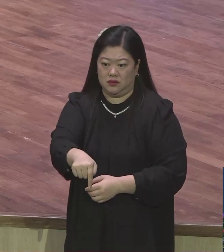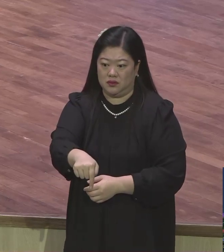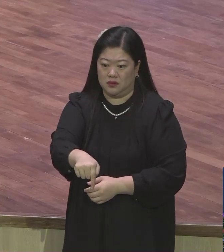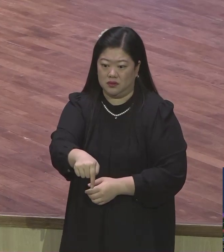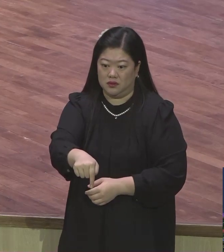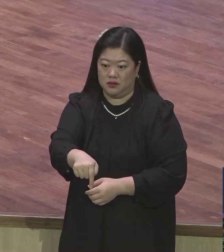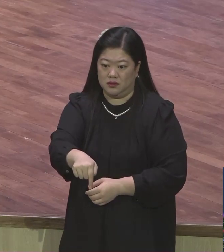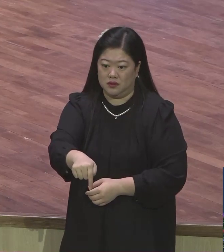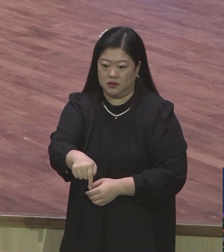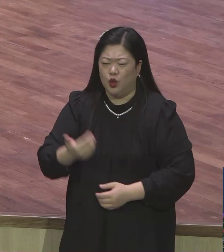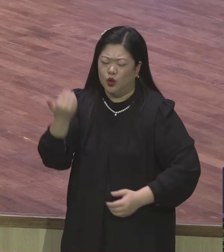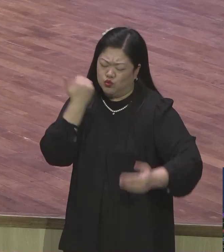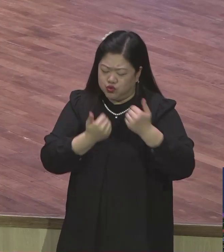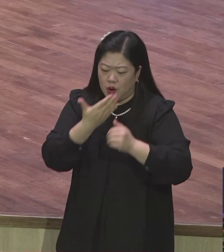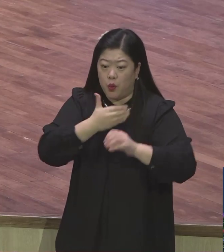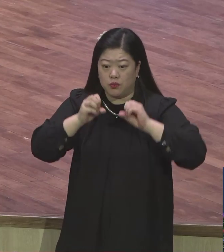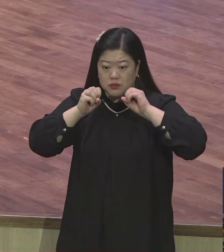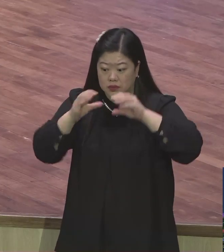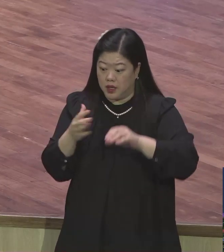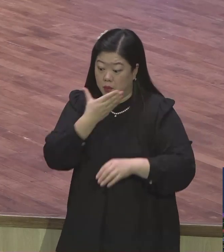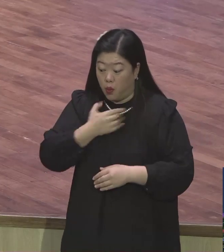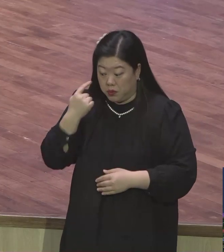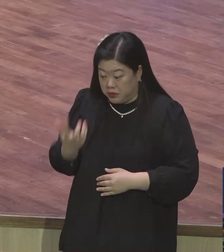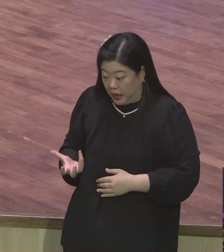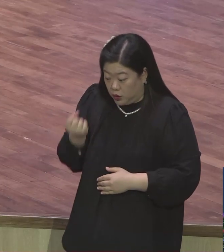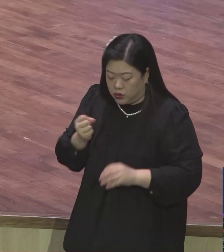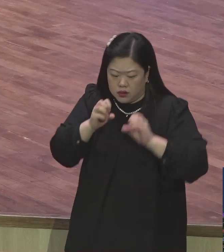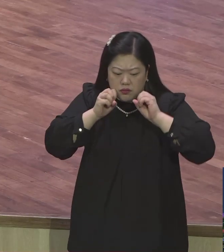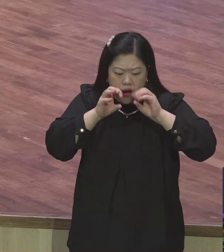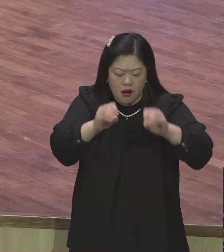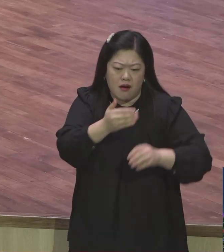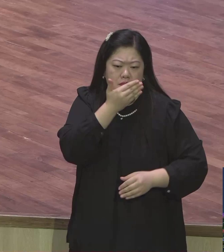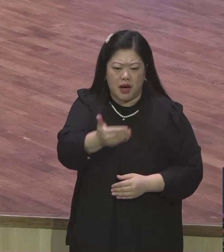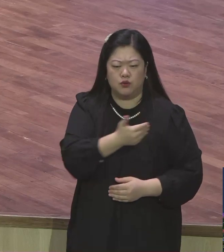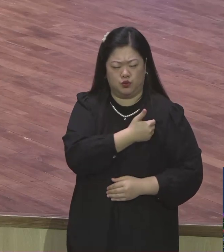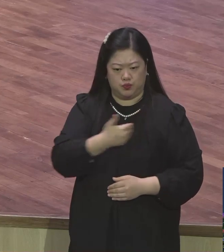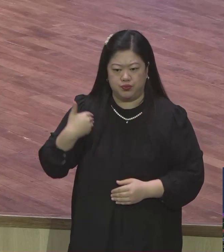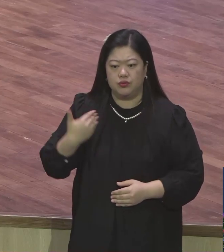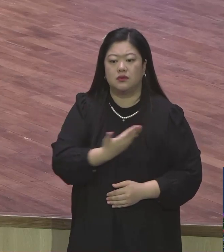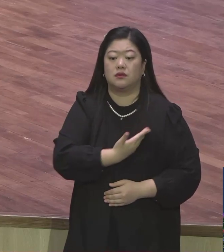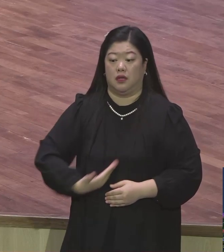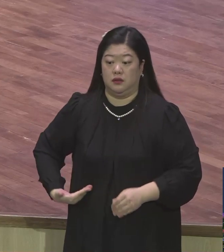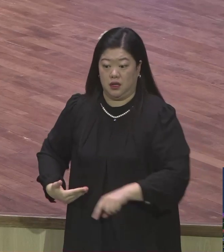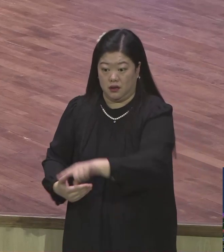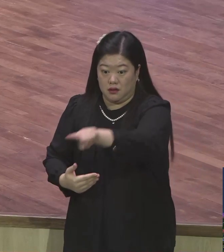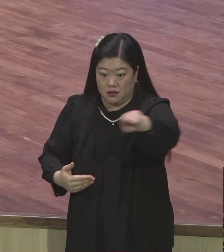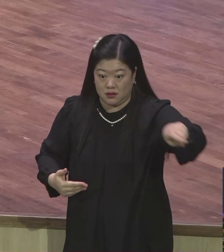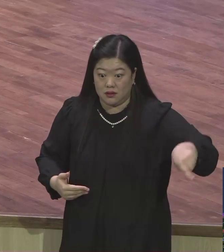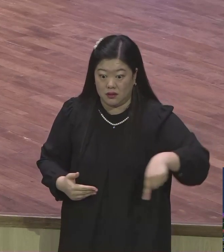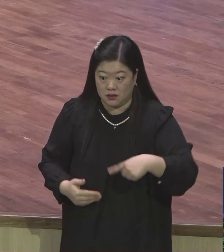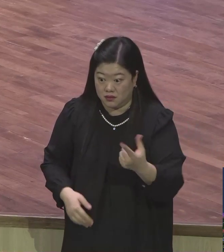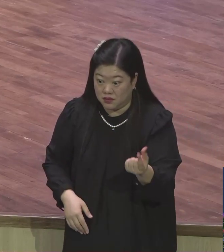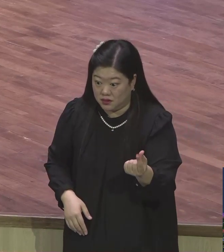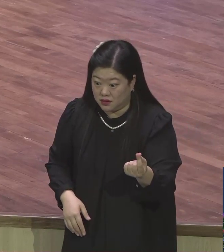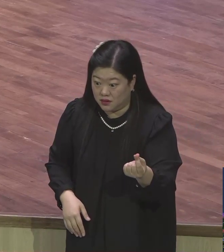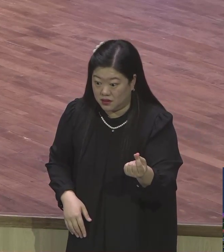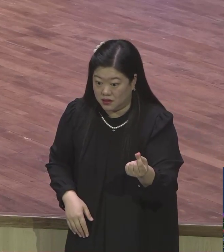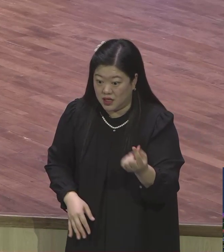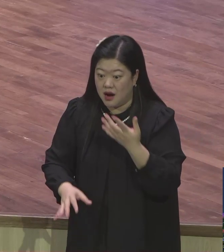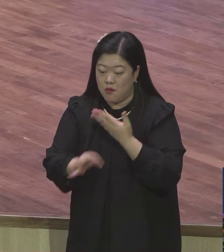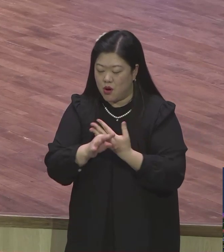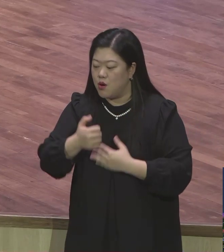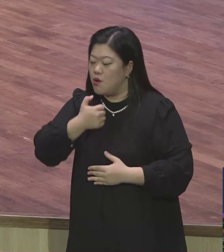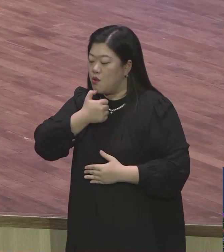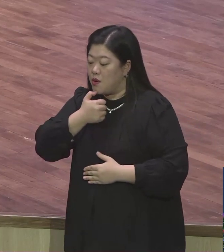복음을 말할 수 있는 제자 공동체. 이런 분들이 복음 속에서 하나가 되었기 때문에 로마서 16장의